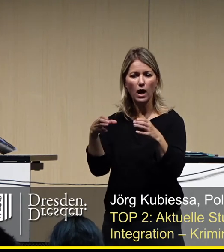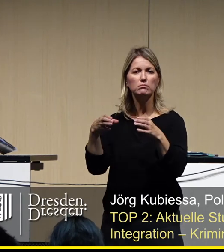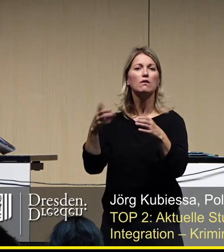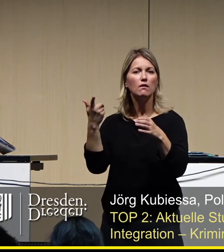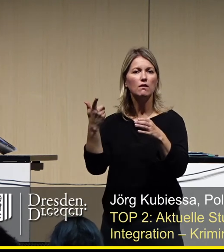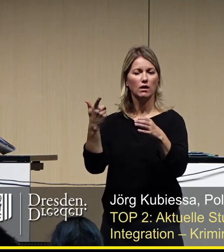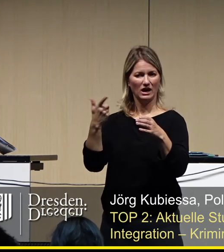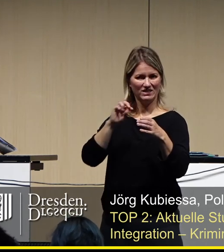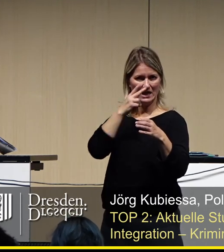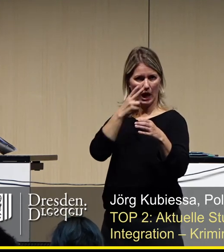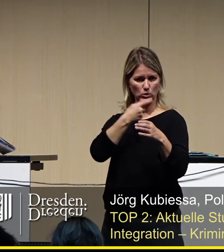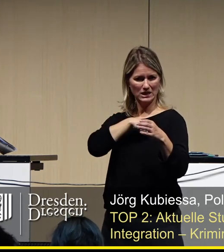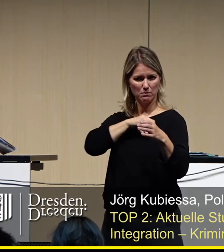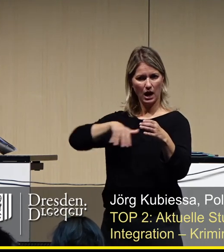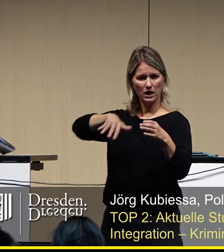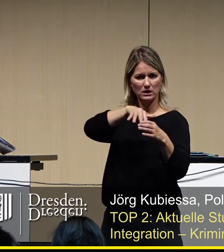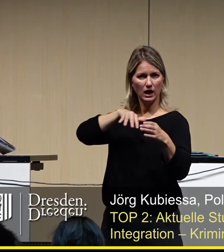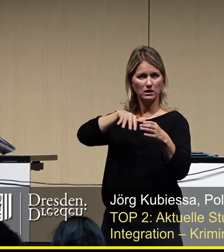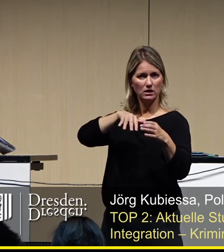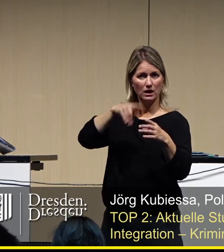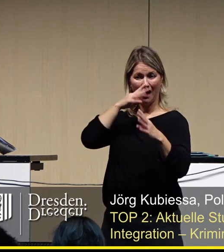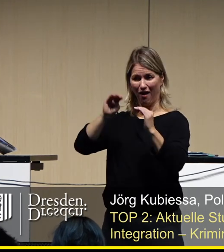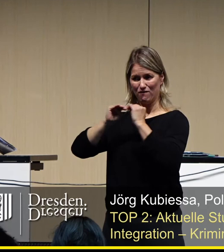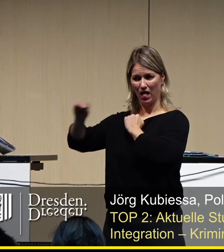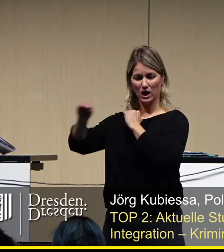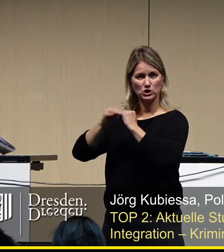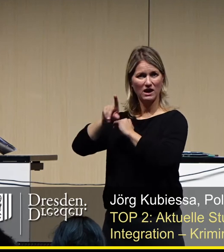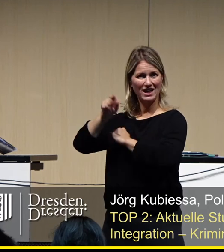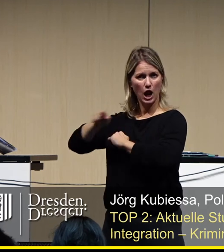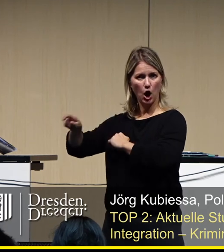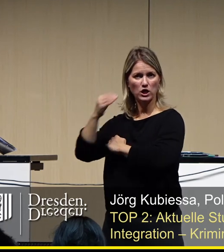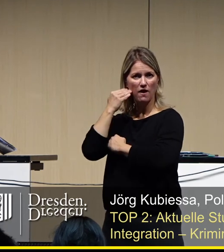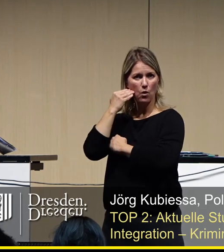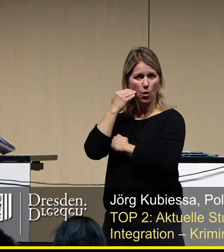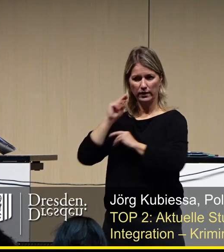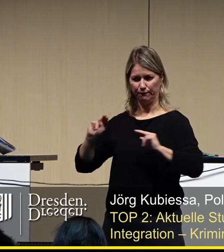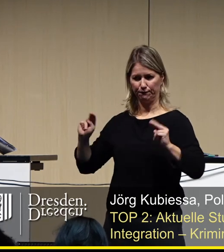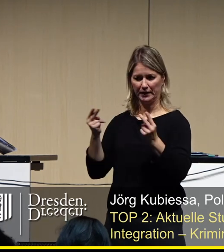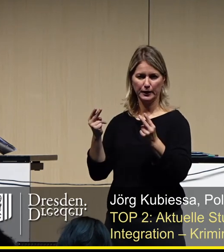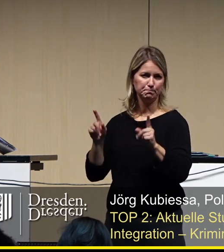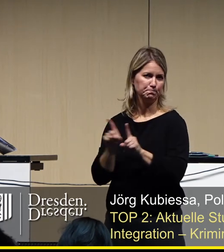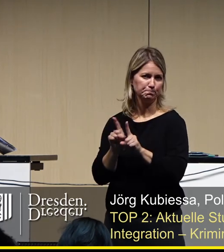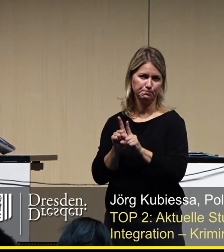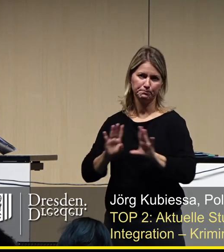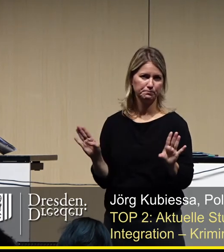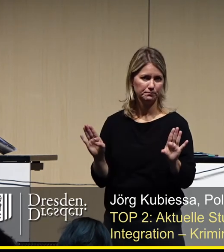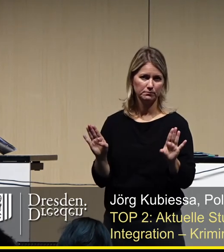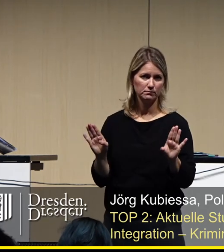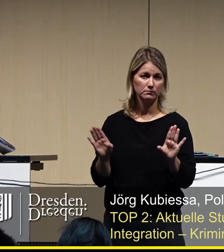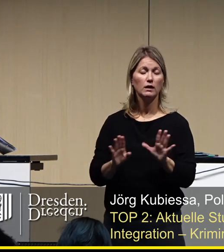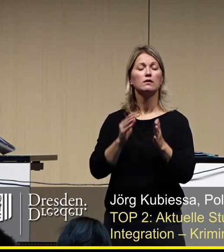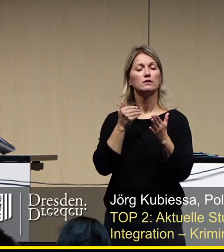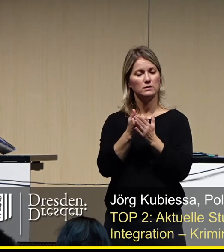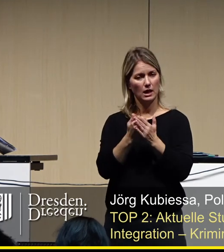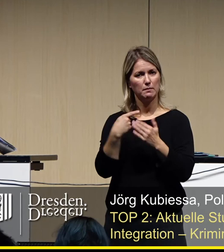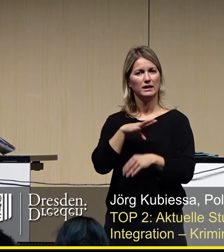Kriminalitätsgestaltung in der Fläche nicht den gleichen Mustern folgt. Und insofern vergleichen wir uns als